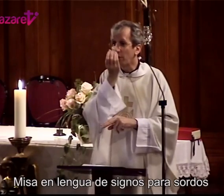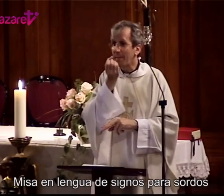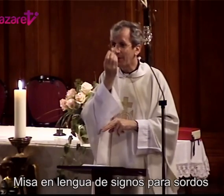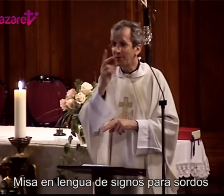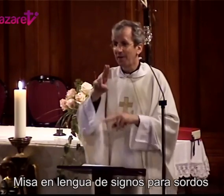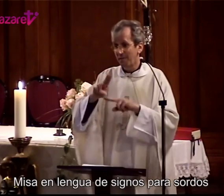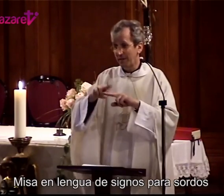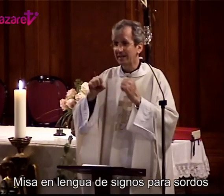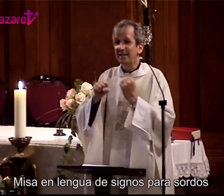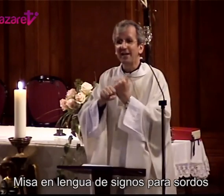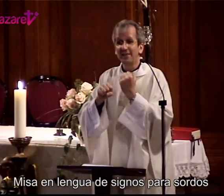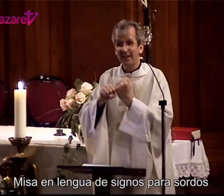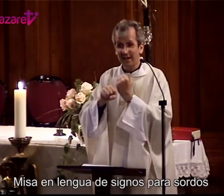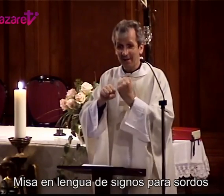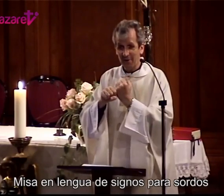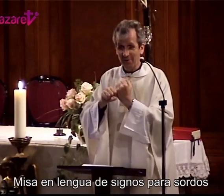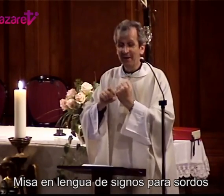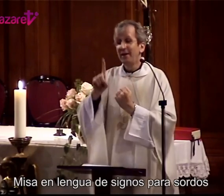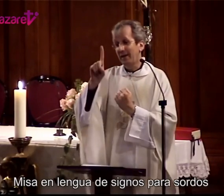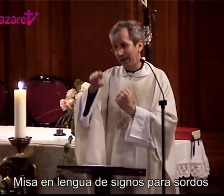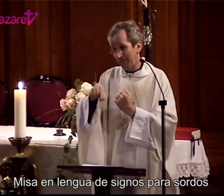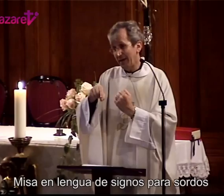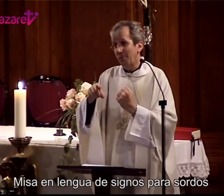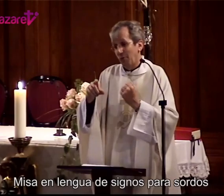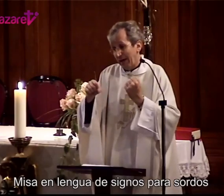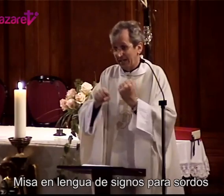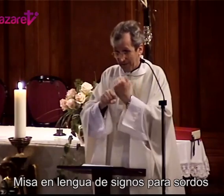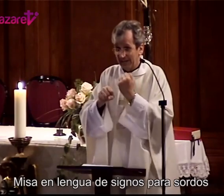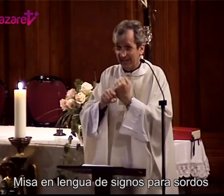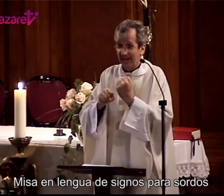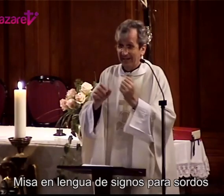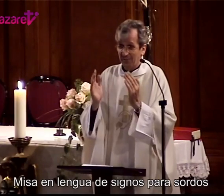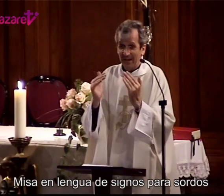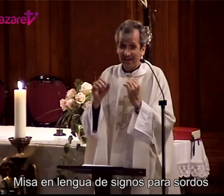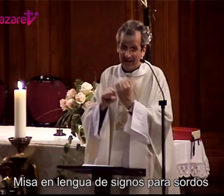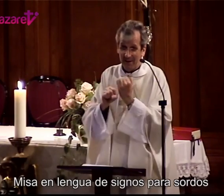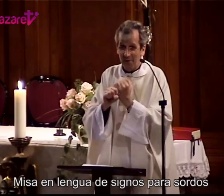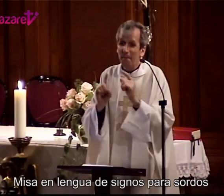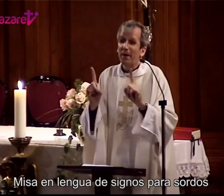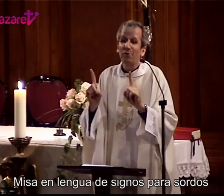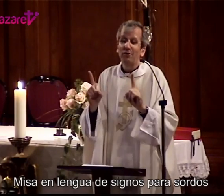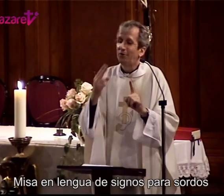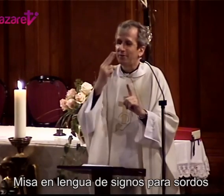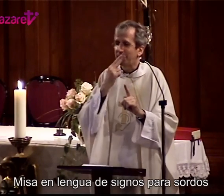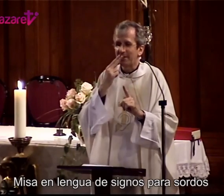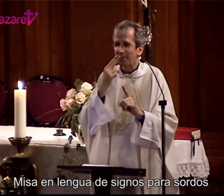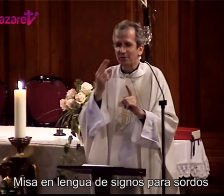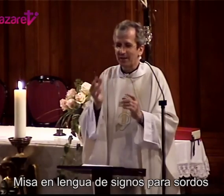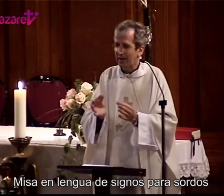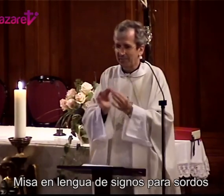mayo, fiesta del trabajo, que también, bueno, es fiesta, no hay trabajo, pero no es precepto, es decir, las misas